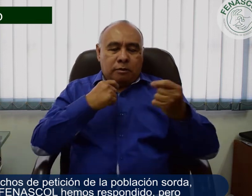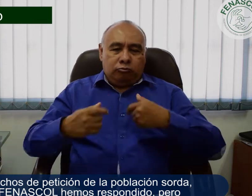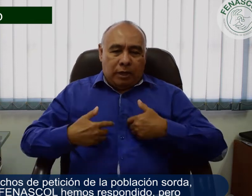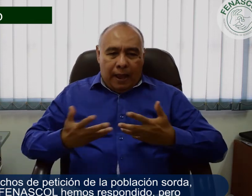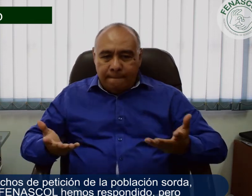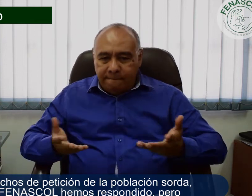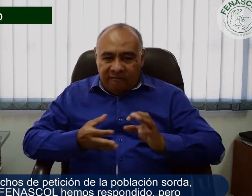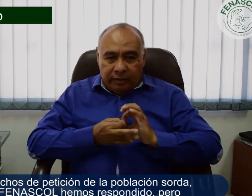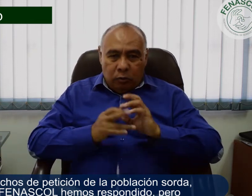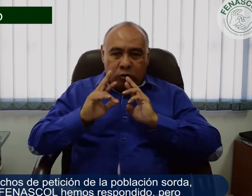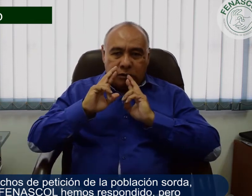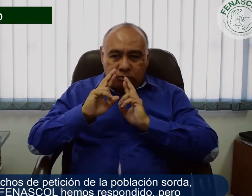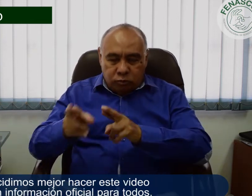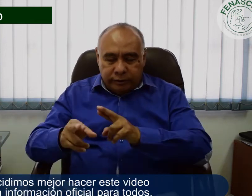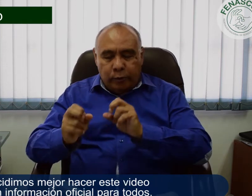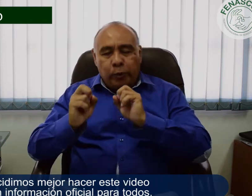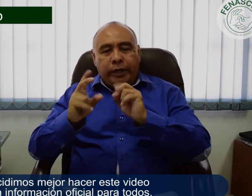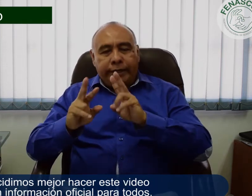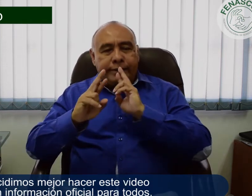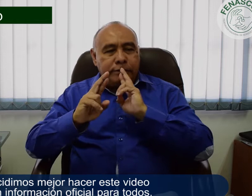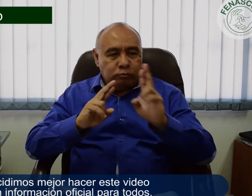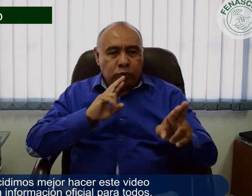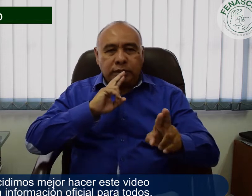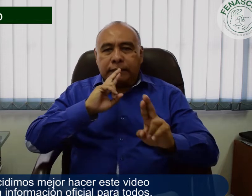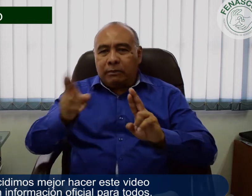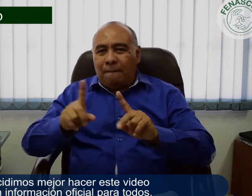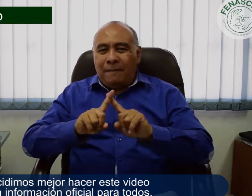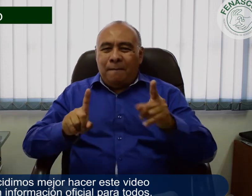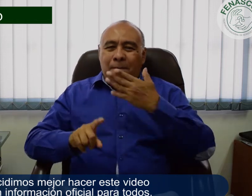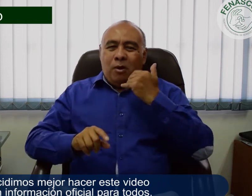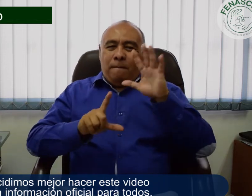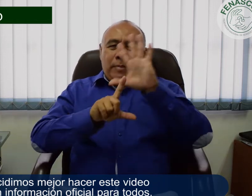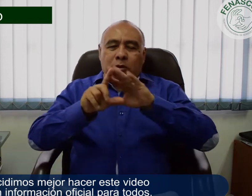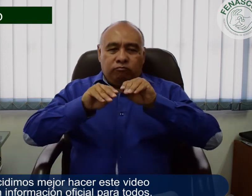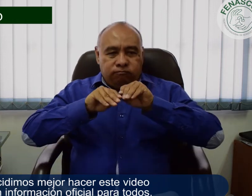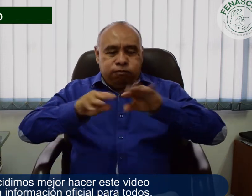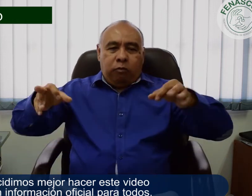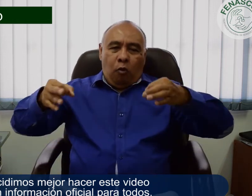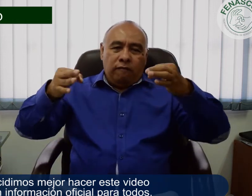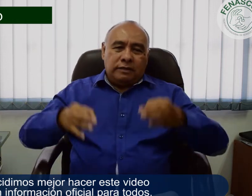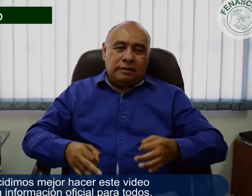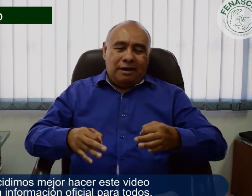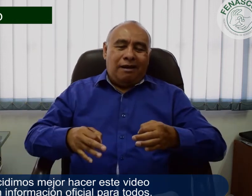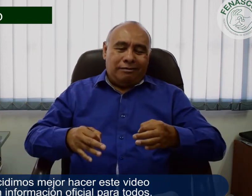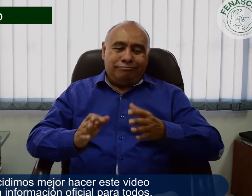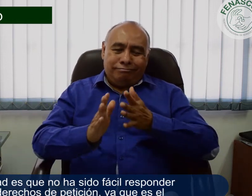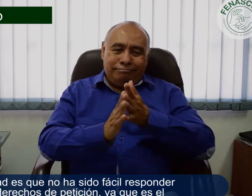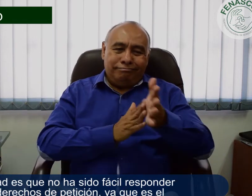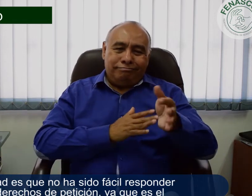respondido. Pero decidimos mejor hacer este video con información oficial para todos. La